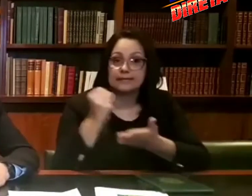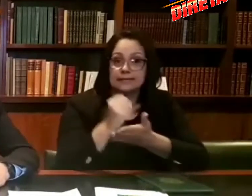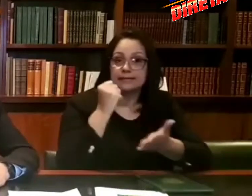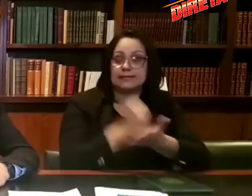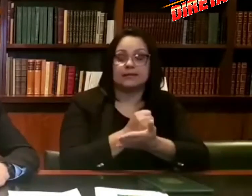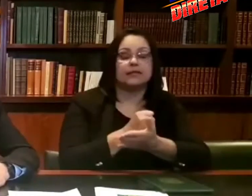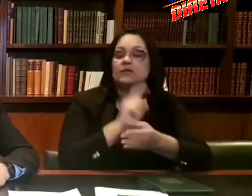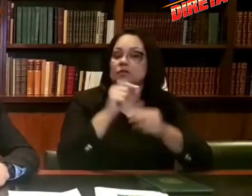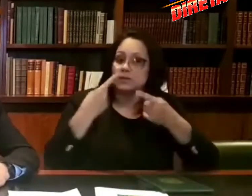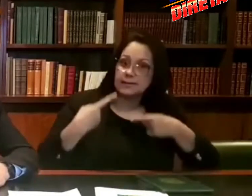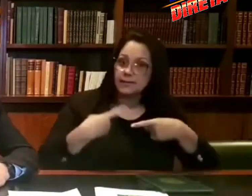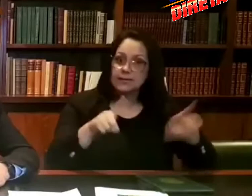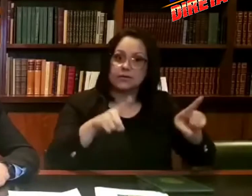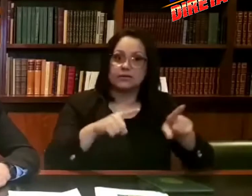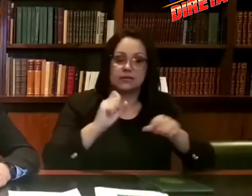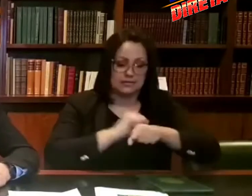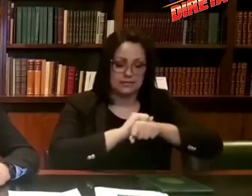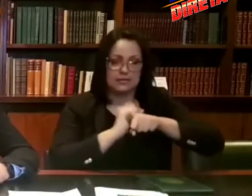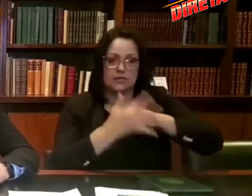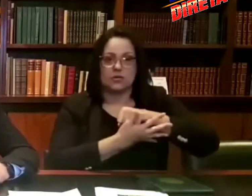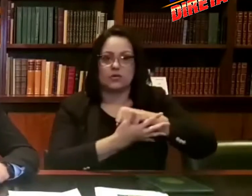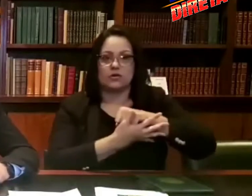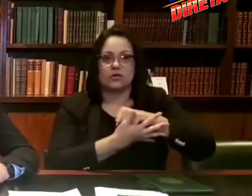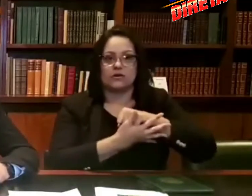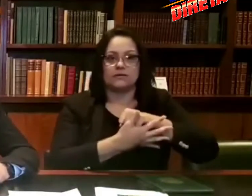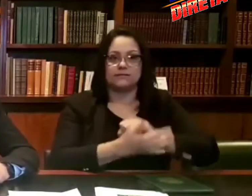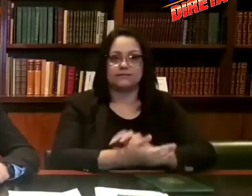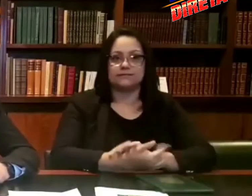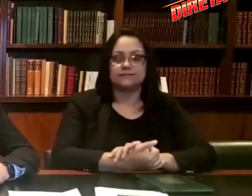ao combate aí ao coronavírus, tá certo?